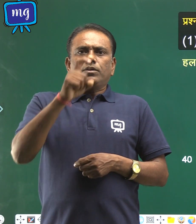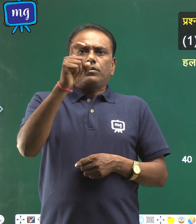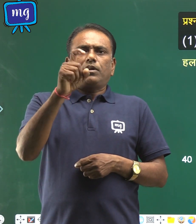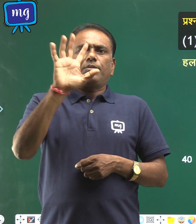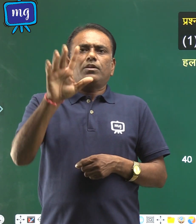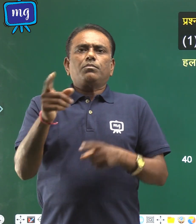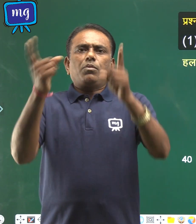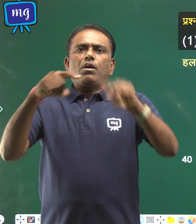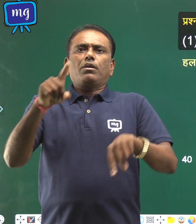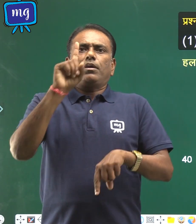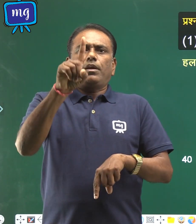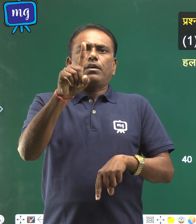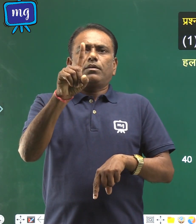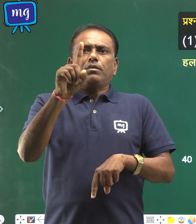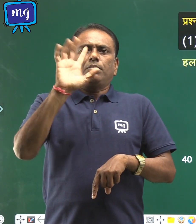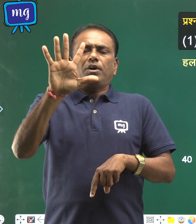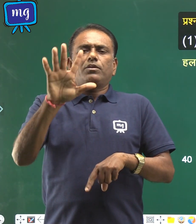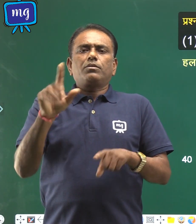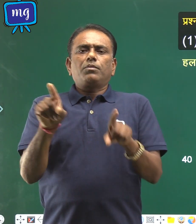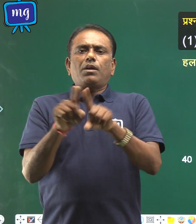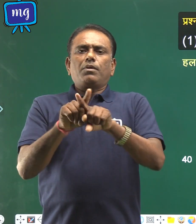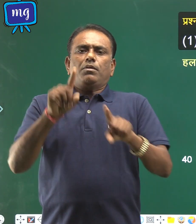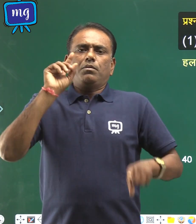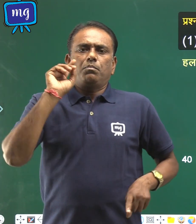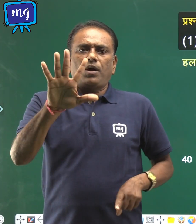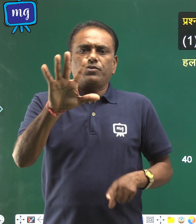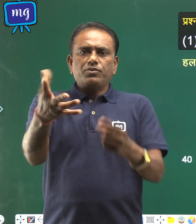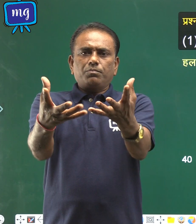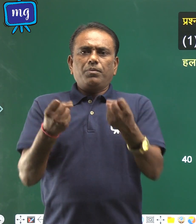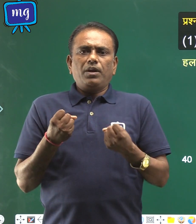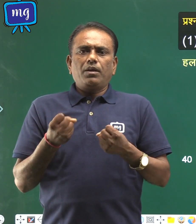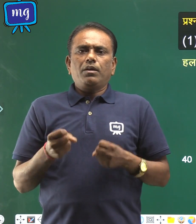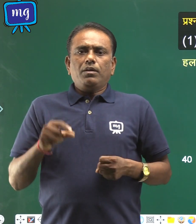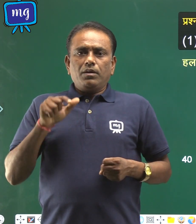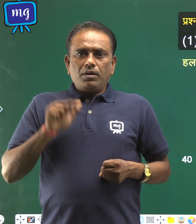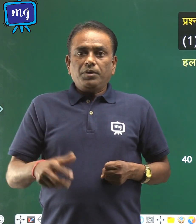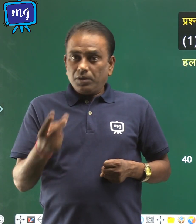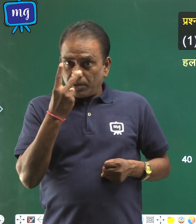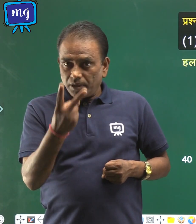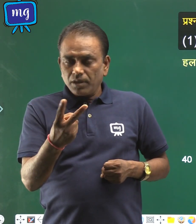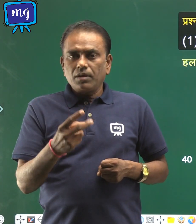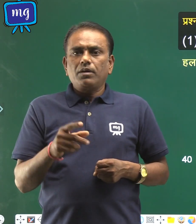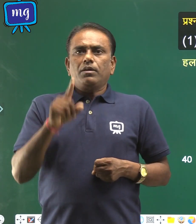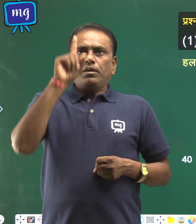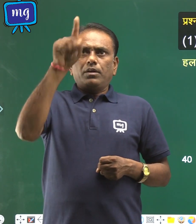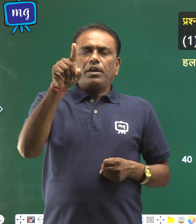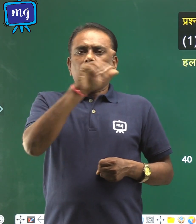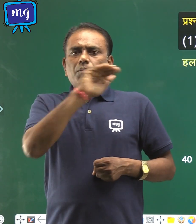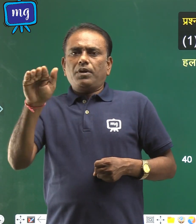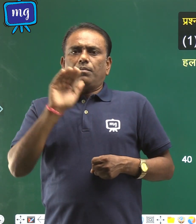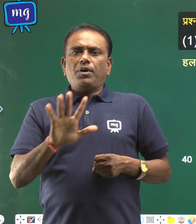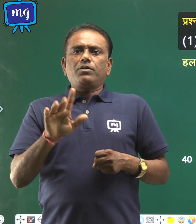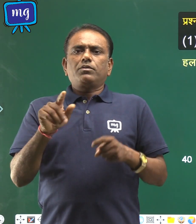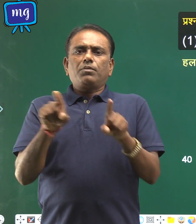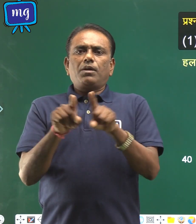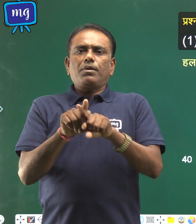75 भाग 15 का दिया तो 5 बार जाएगा। हम ये देखेंगे 1/5